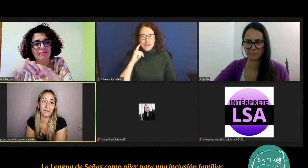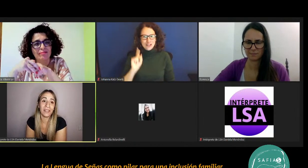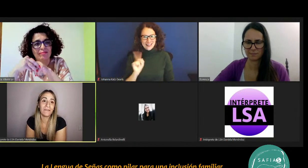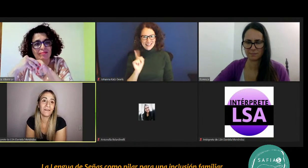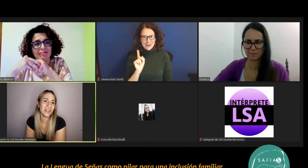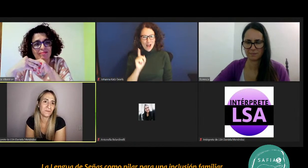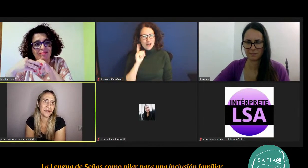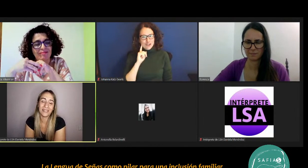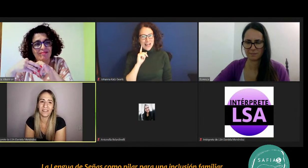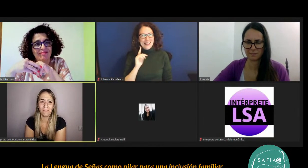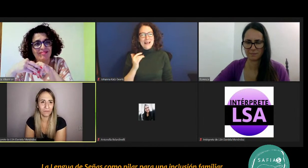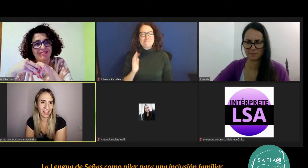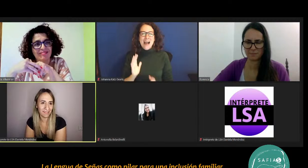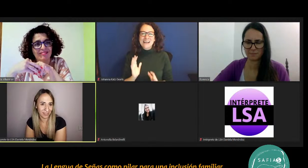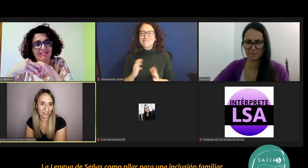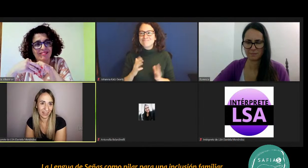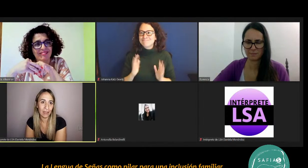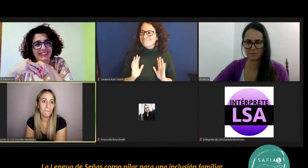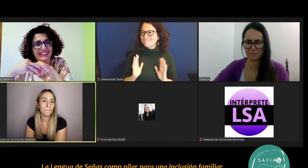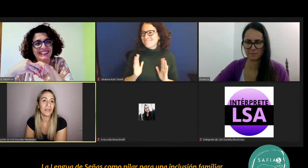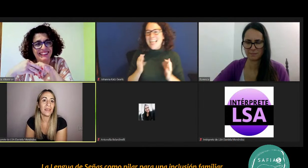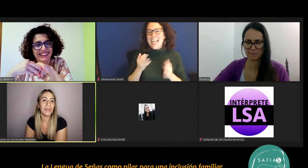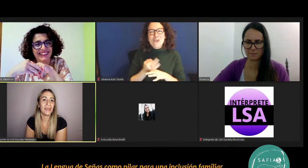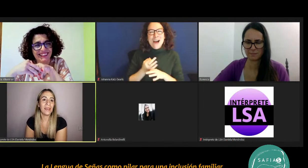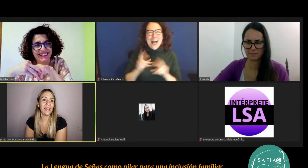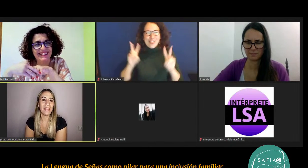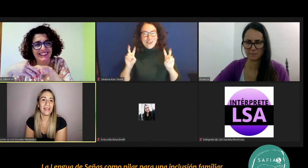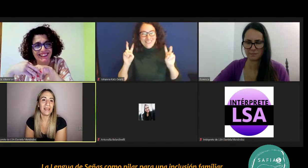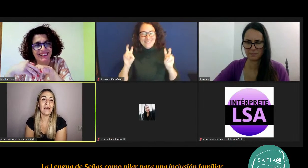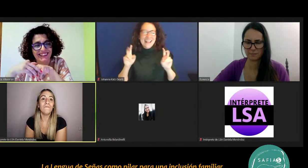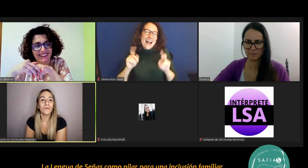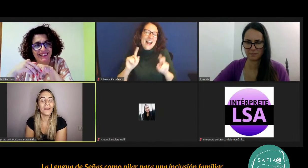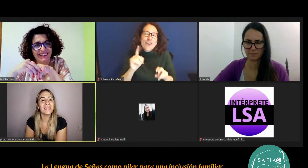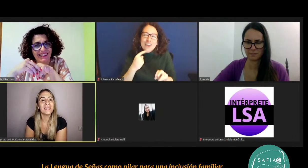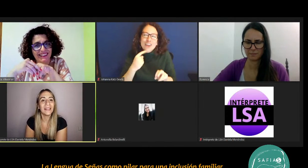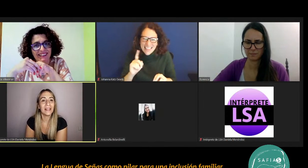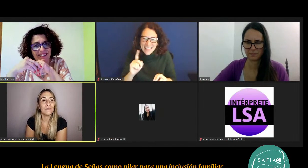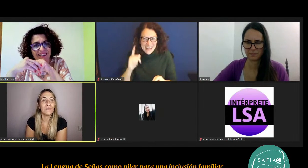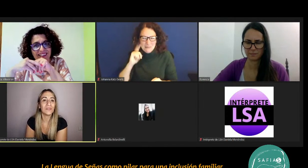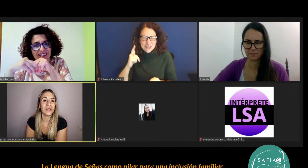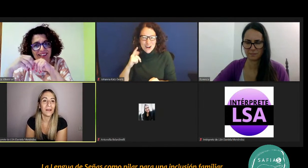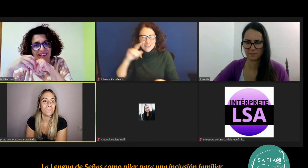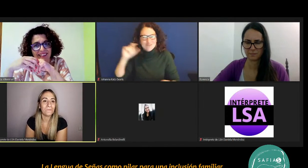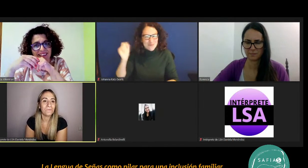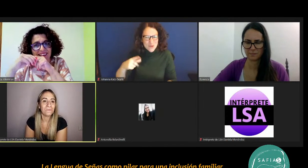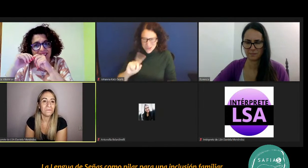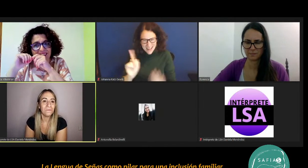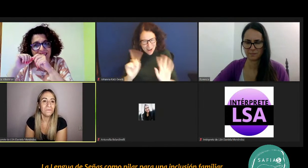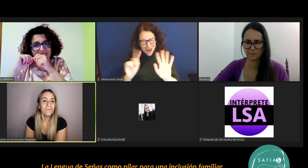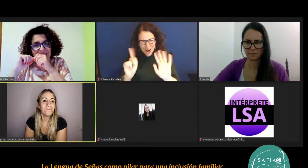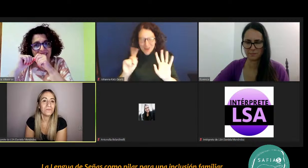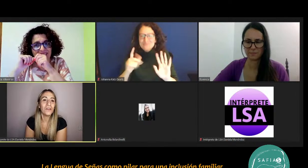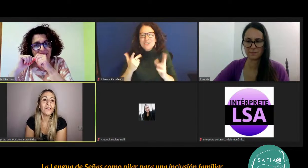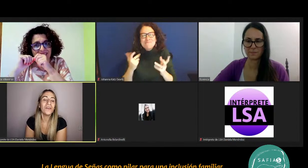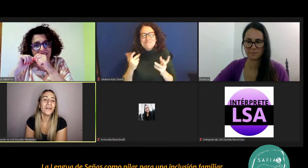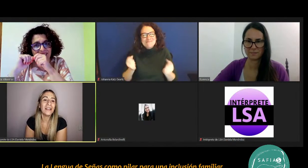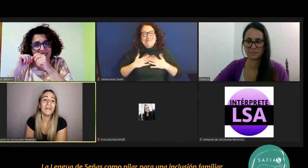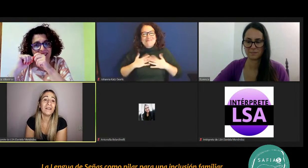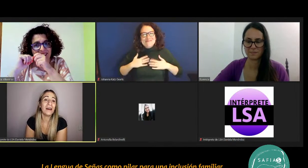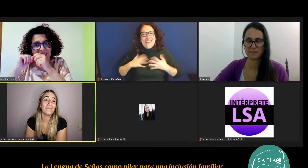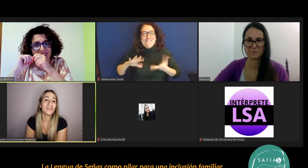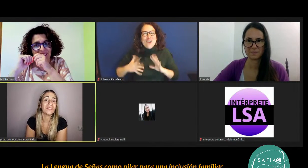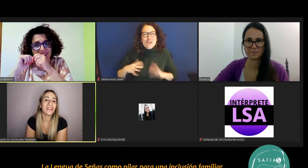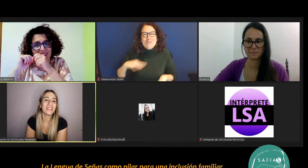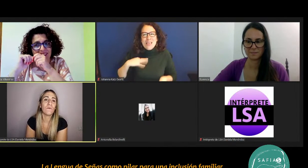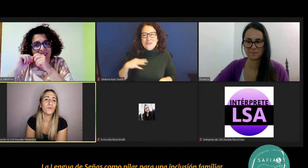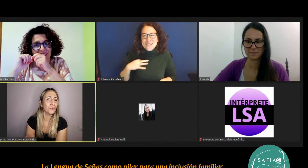le falta un diente, va directamente y le dice, te falta un diente. O sea, es la forma de ser de la persona. No digo que